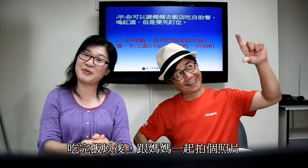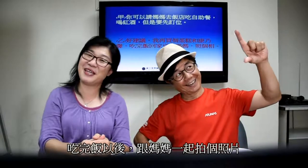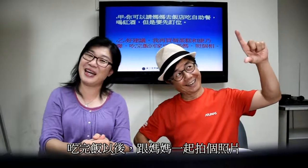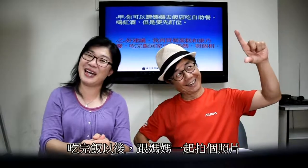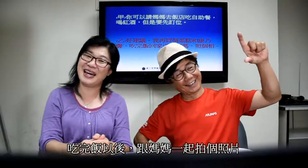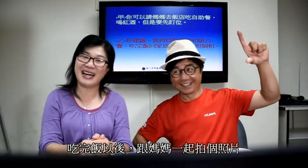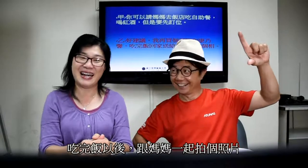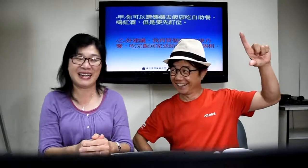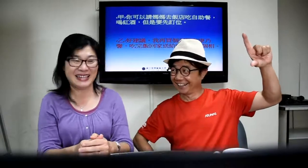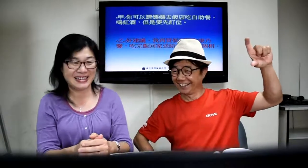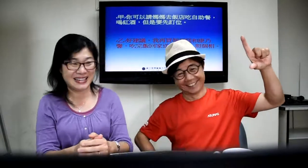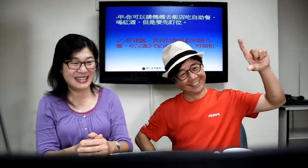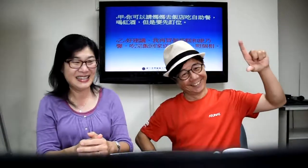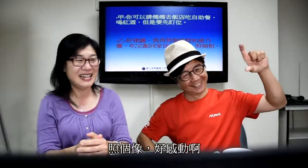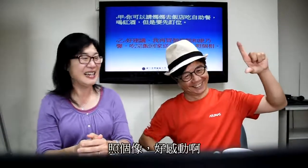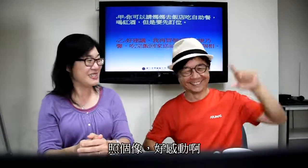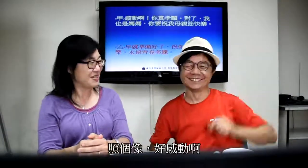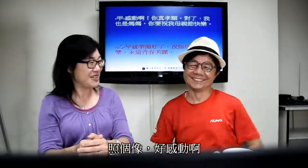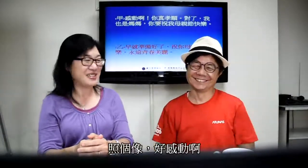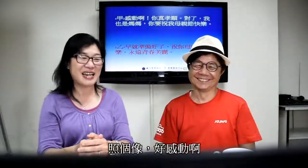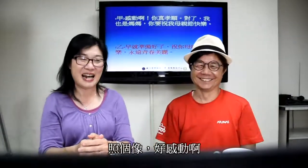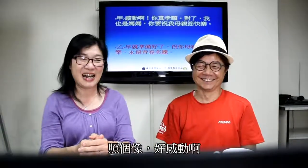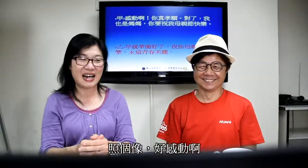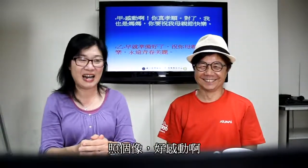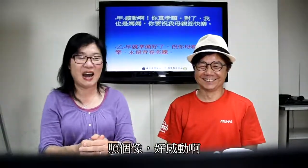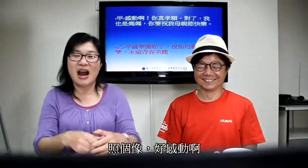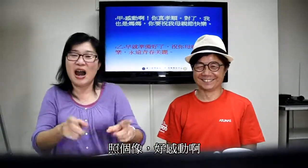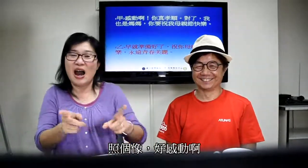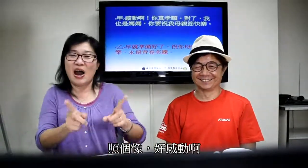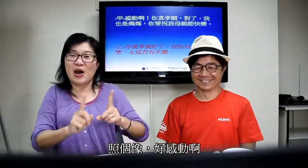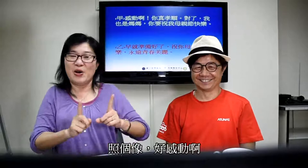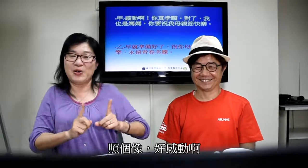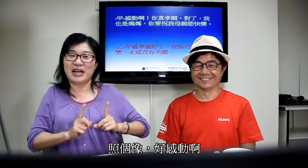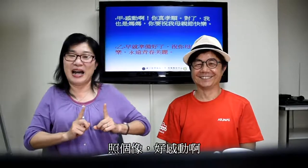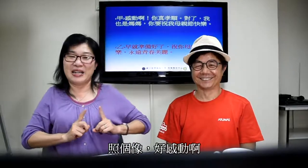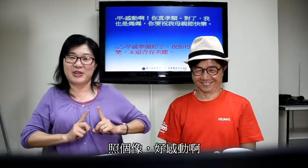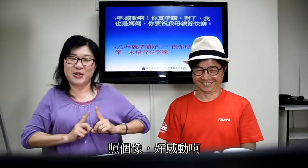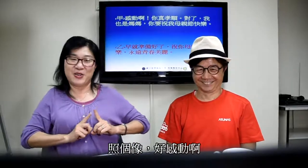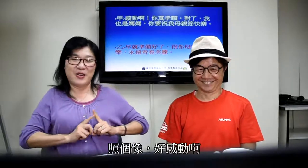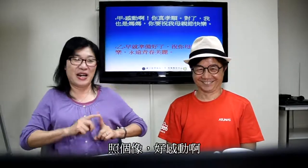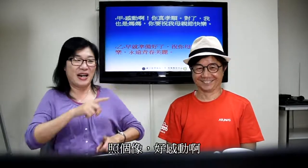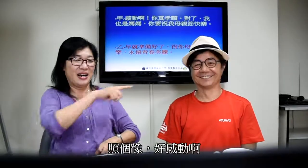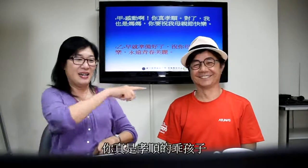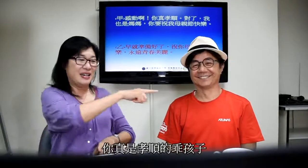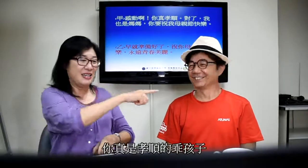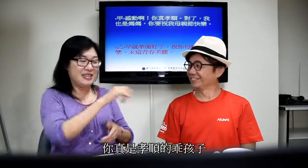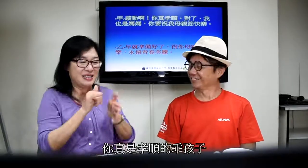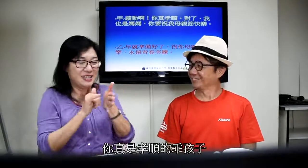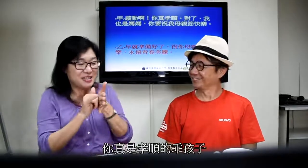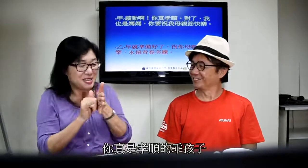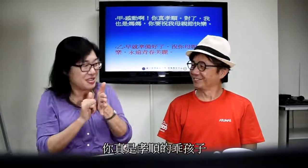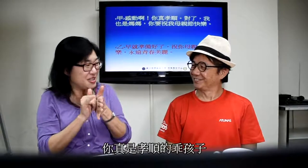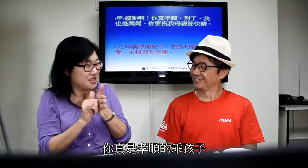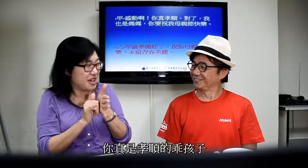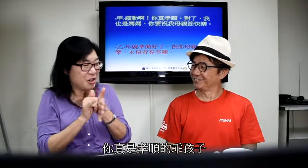片，照个相，好感动啊！你真是孝顺